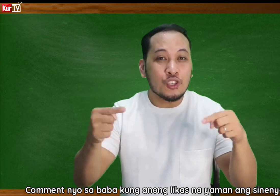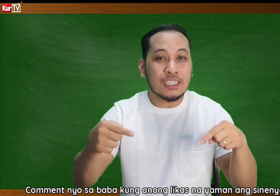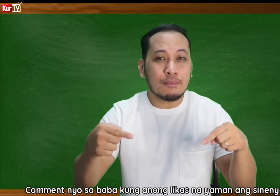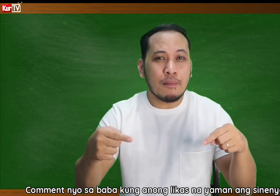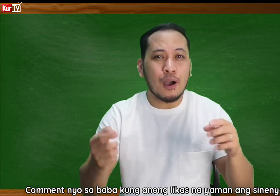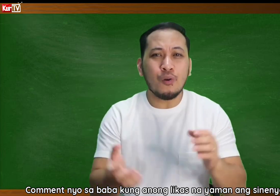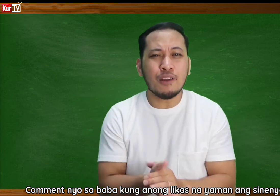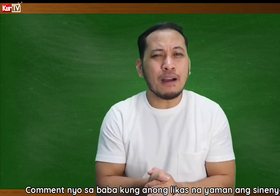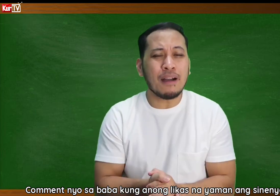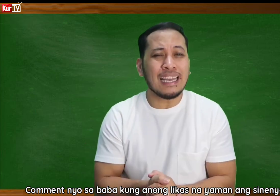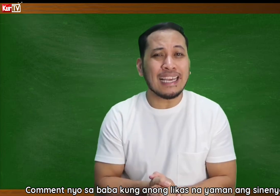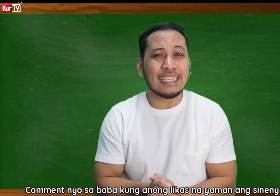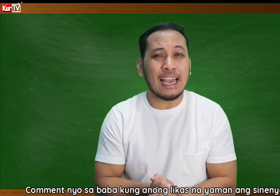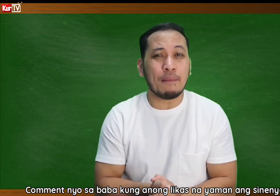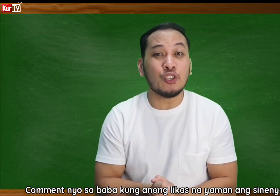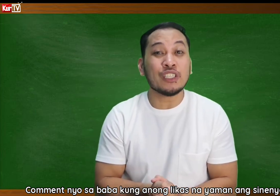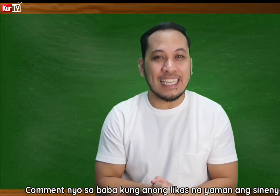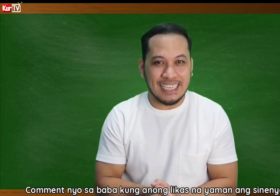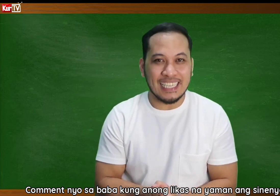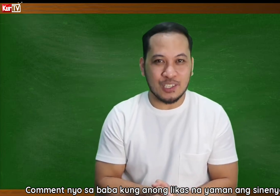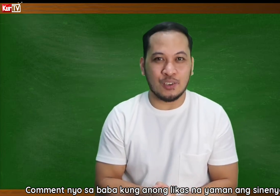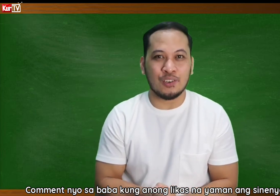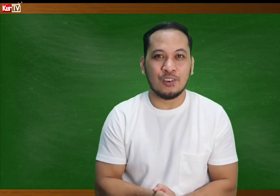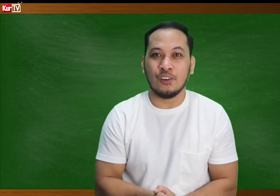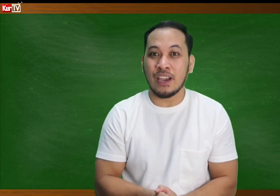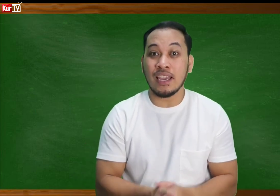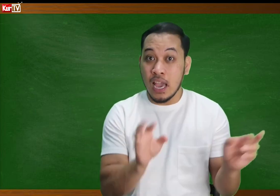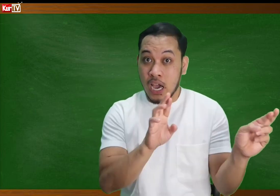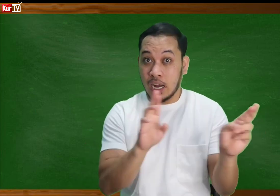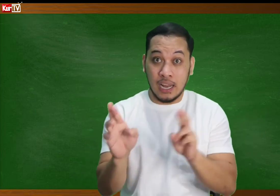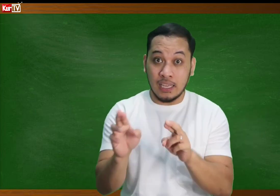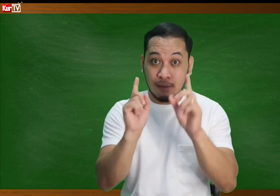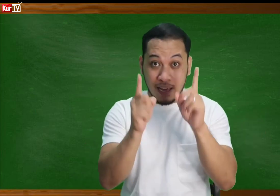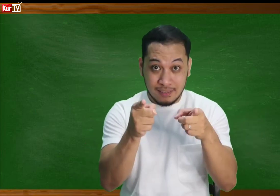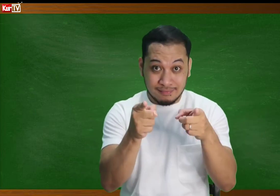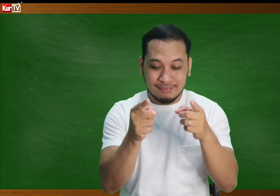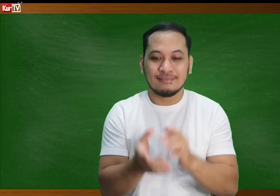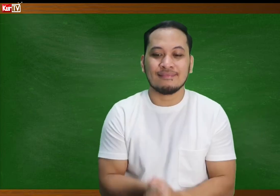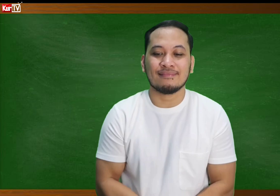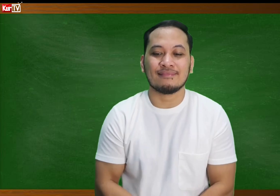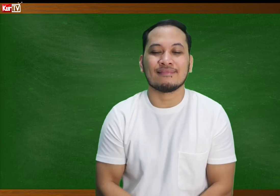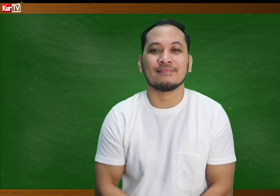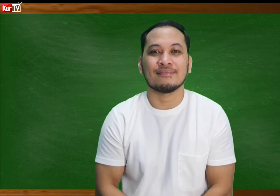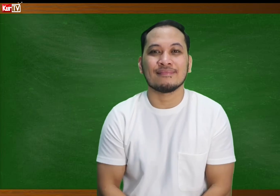comment nyo dyan sa baba kung ano bang mga likas na yaman yung sinenyas ko. Okay? Ready ka na ba?